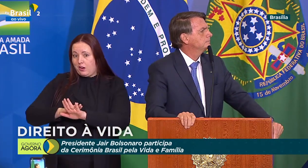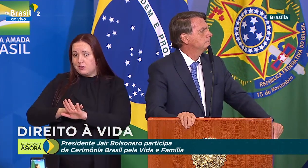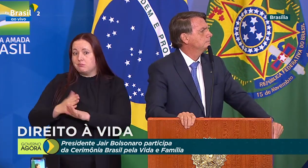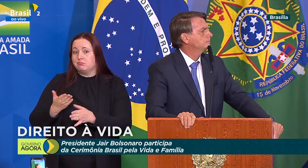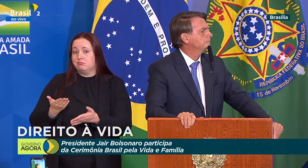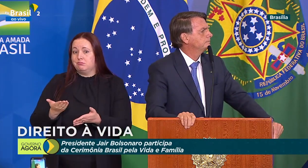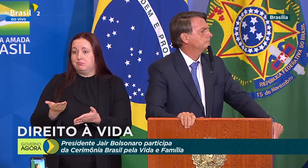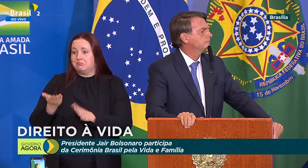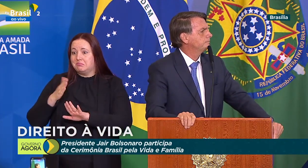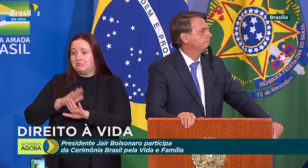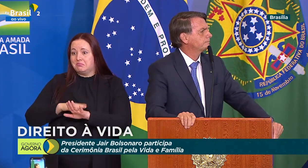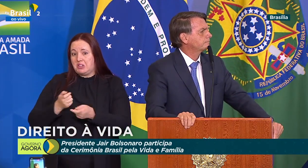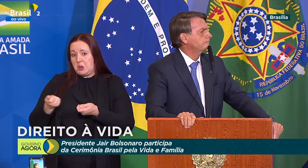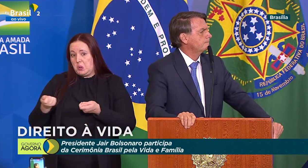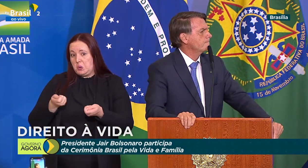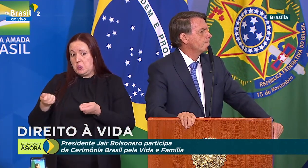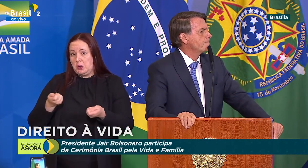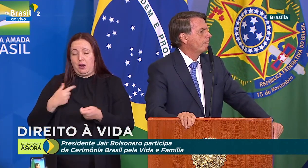se